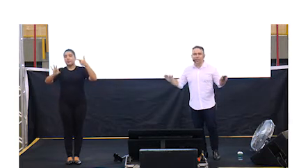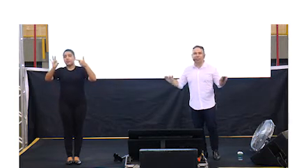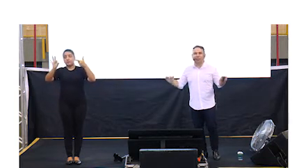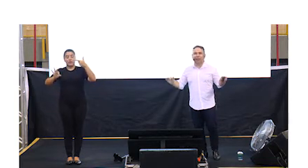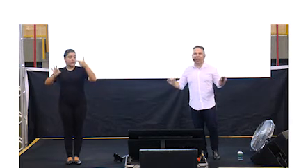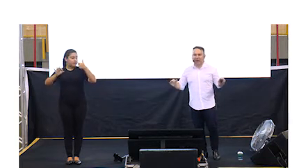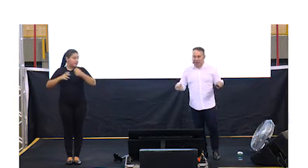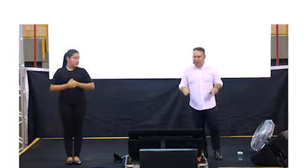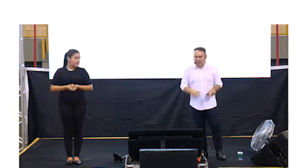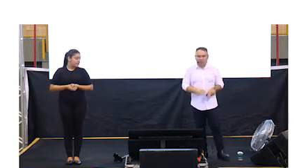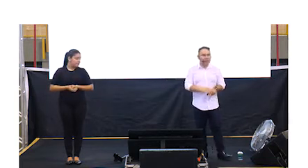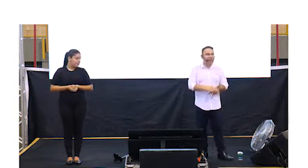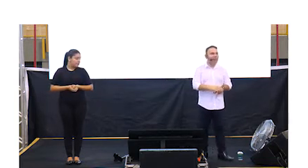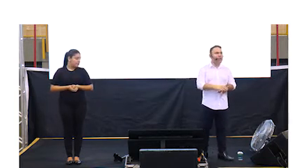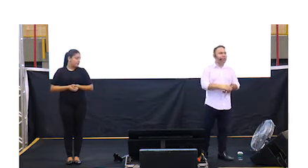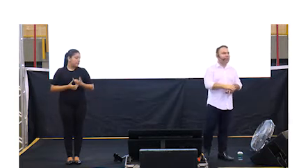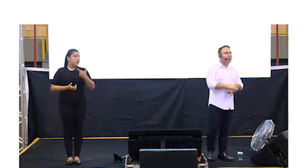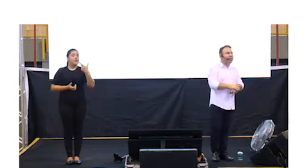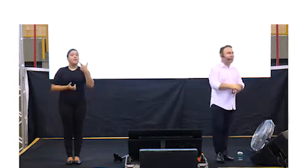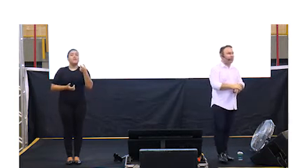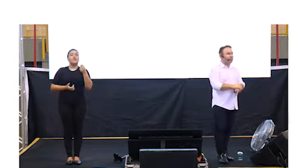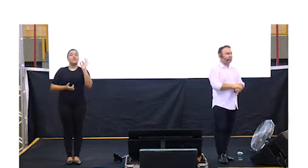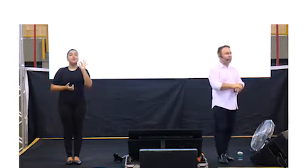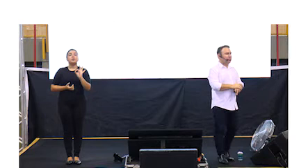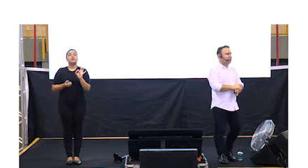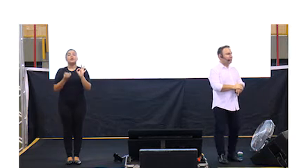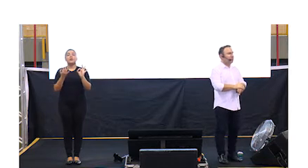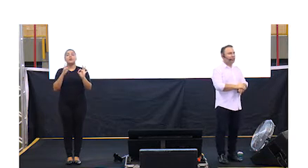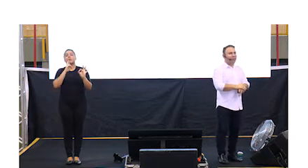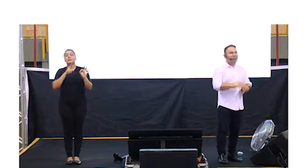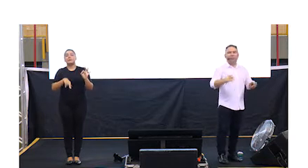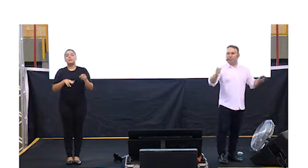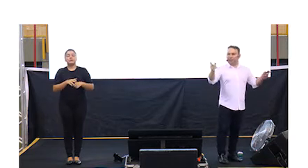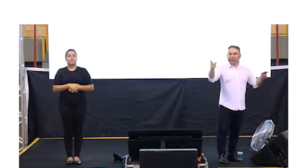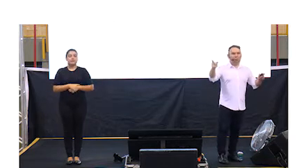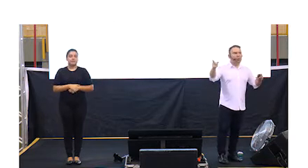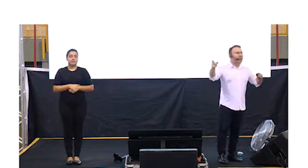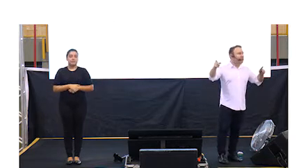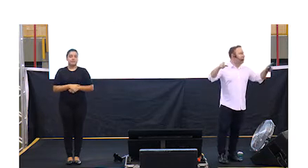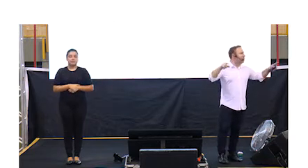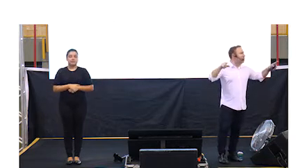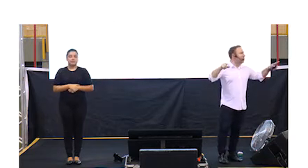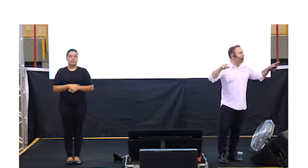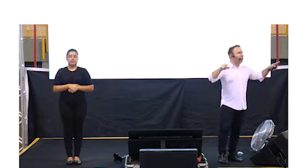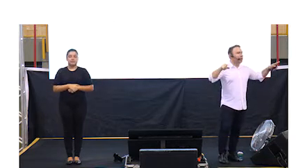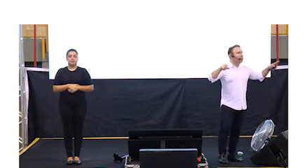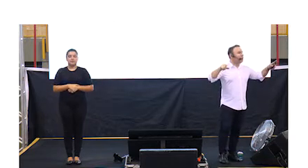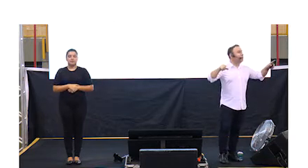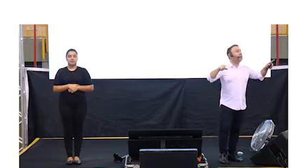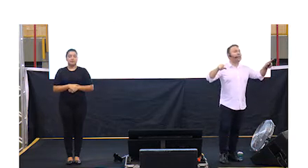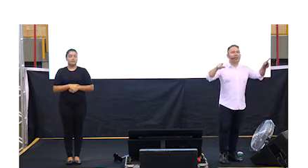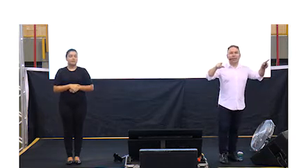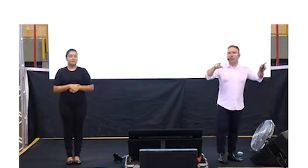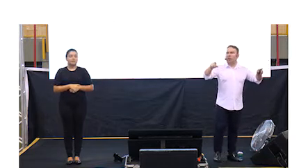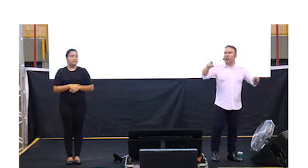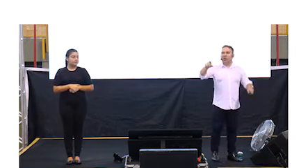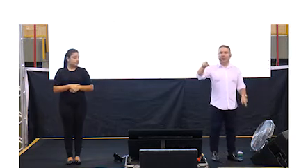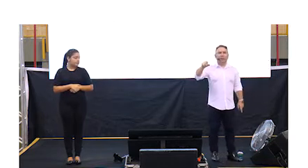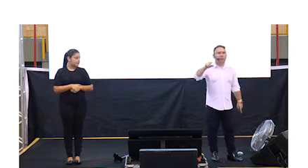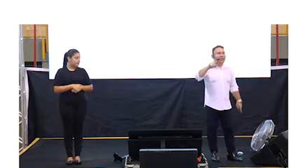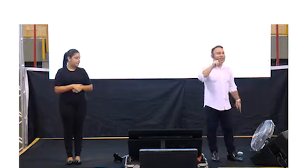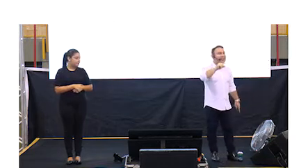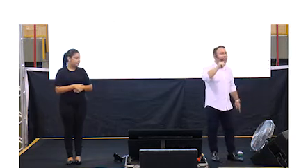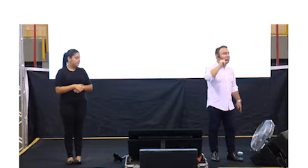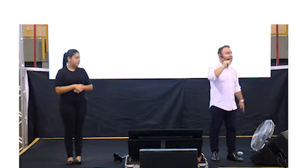nem eu explicar, quanto é 20%? Já escutei. E isso,